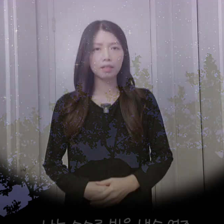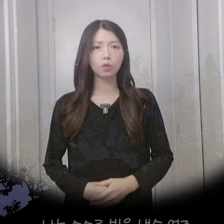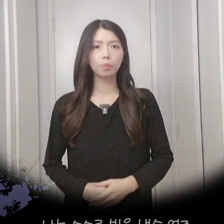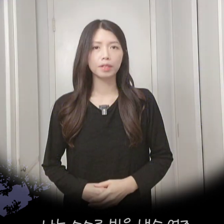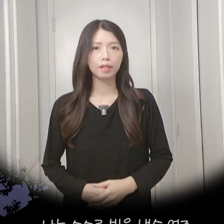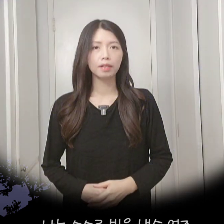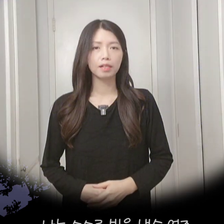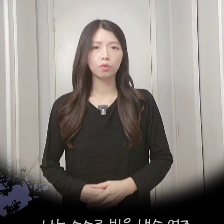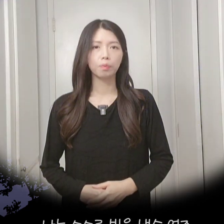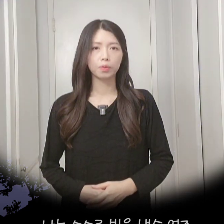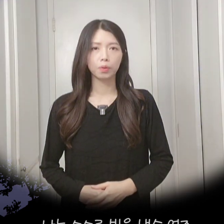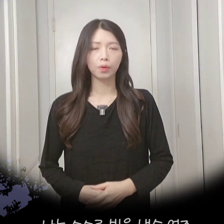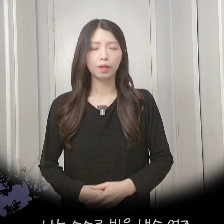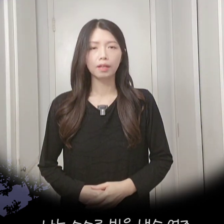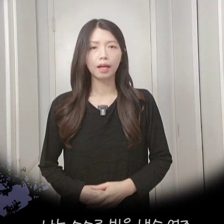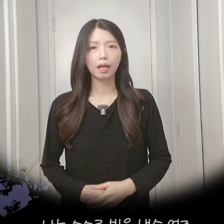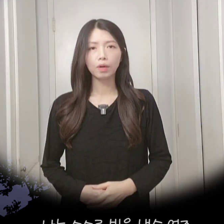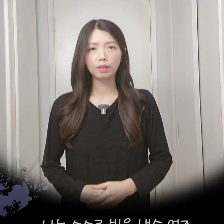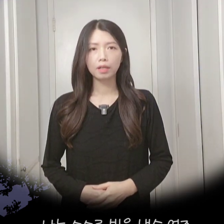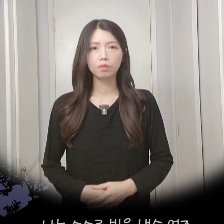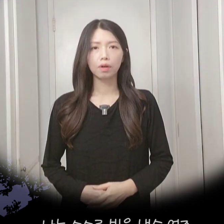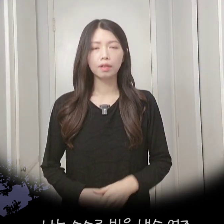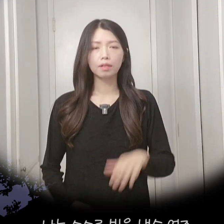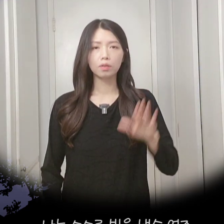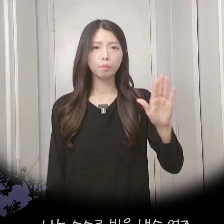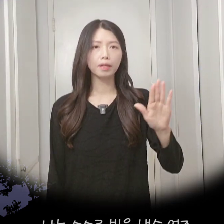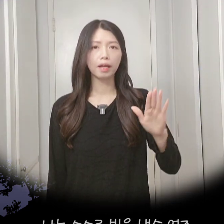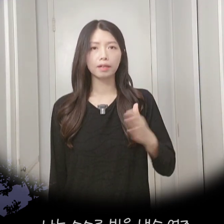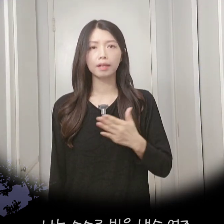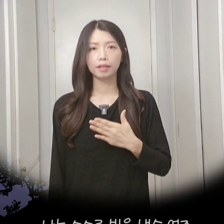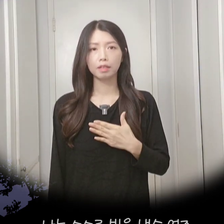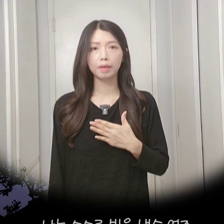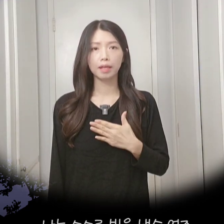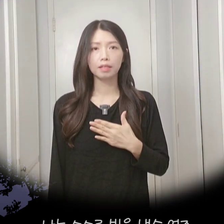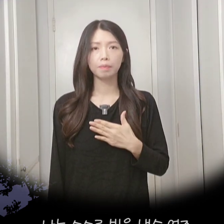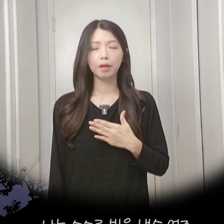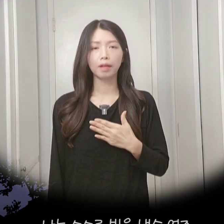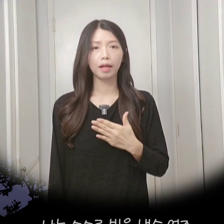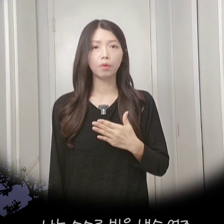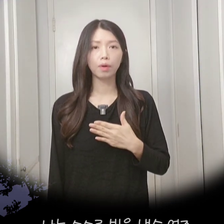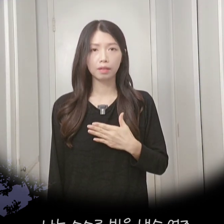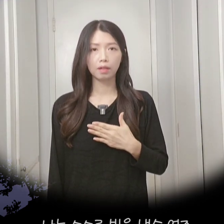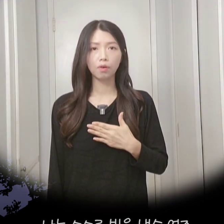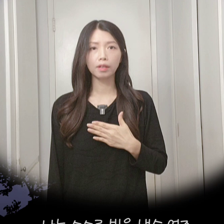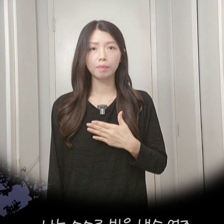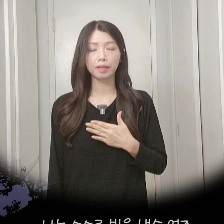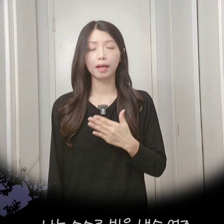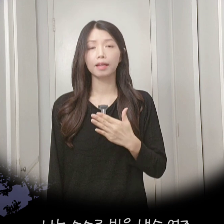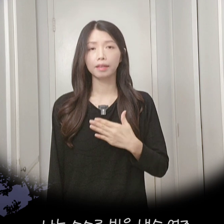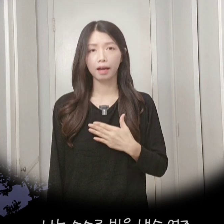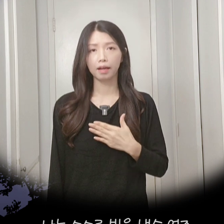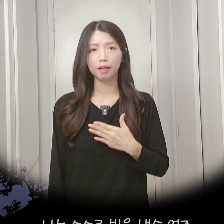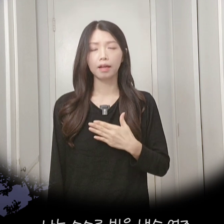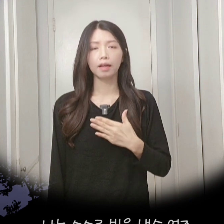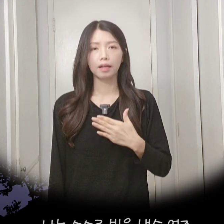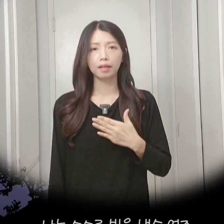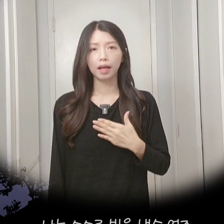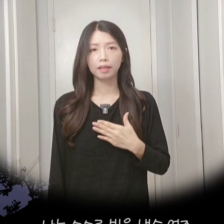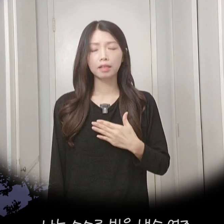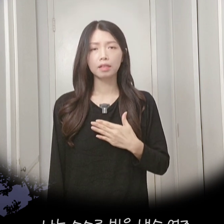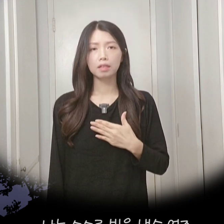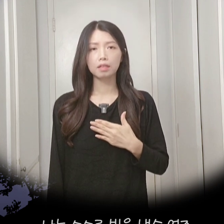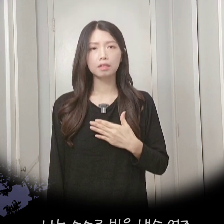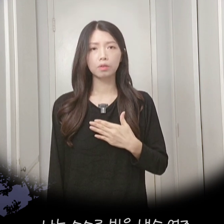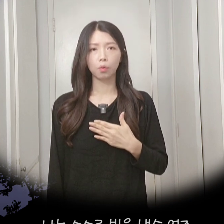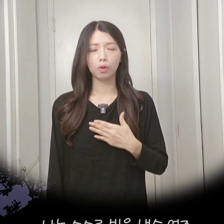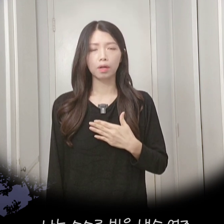나는 스스로 빛을 낼 수 없죠. 나라고 한 뜻의 수어는 손바닥을 가슴에 대시면 나라고 한 뜻의 수어가 됩니다.